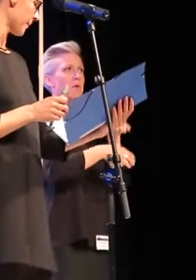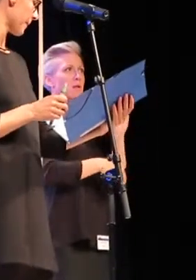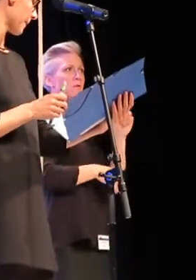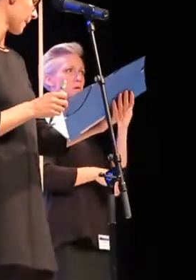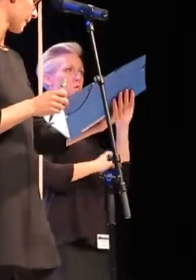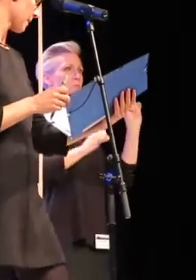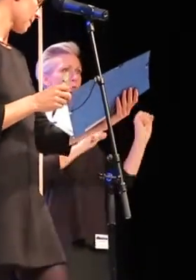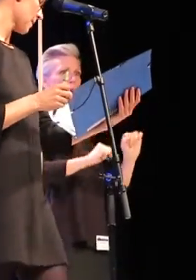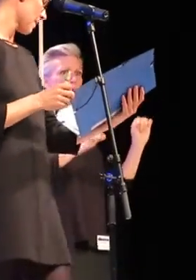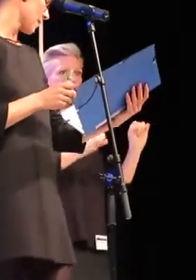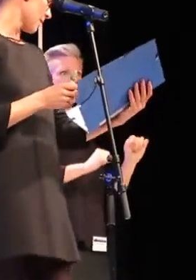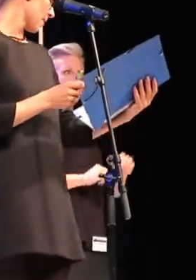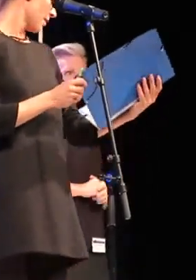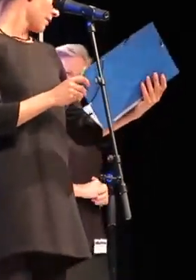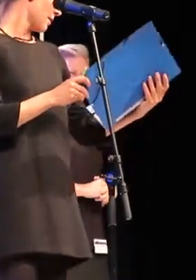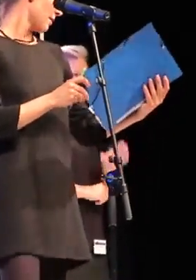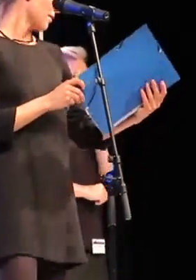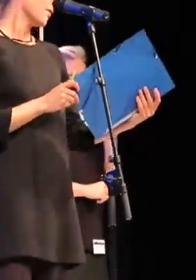är.